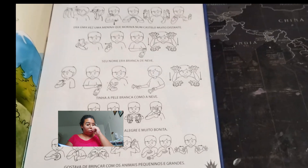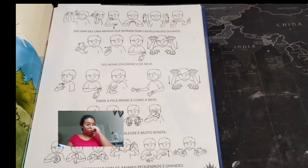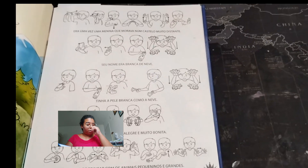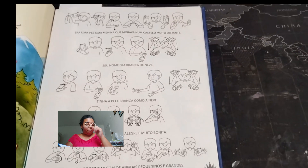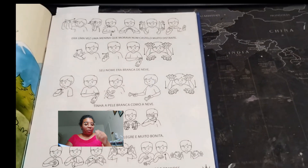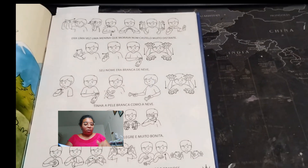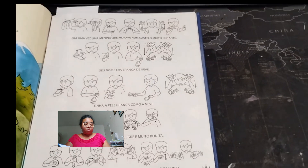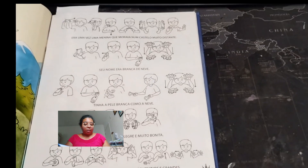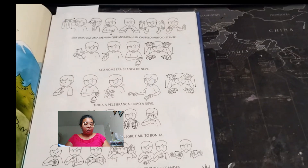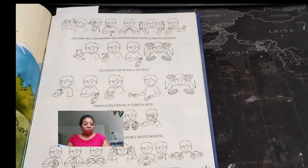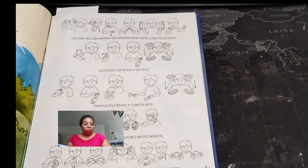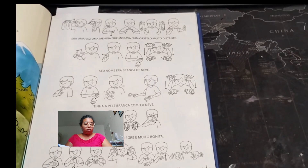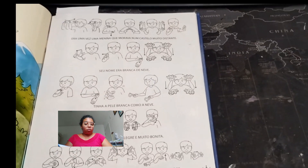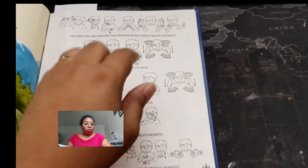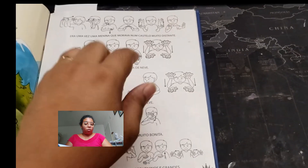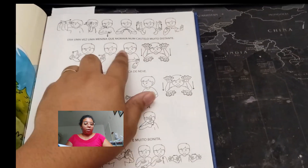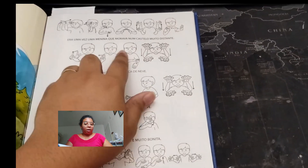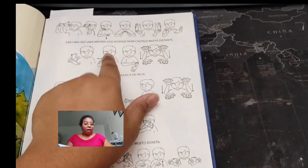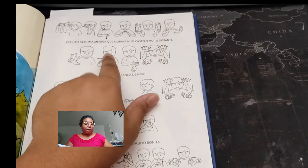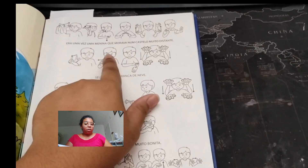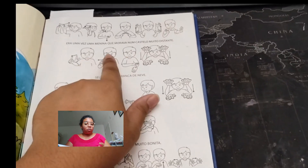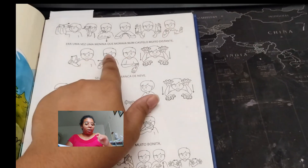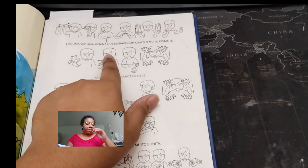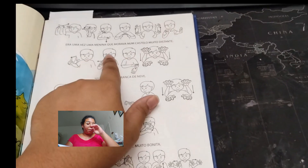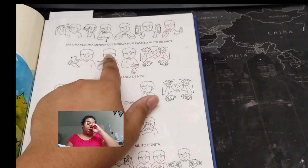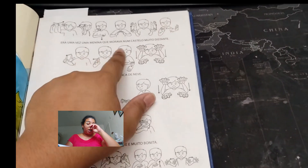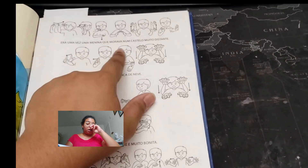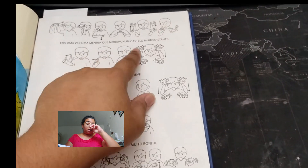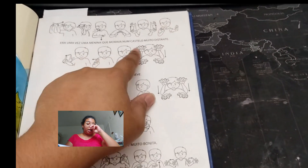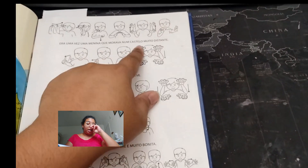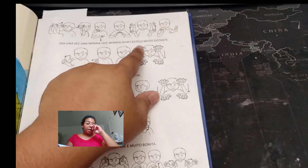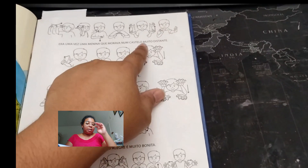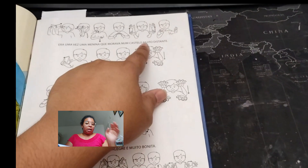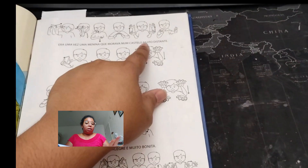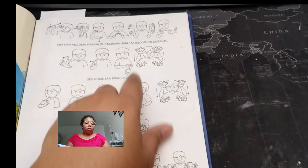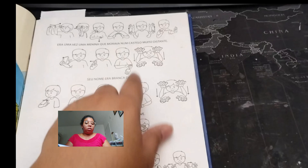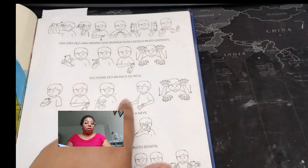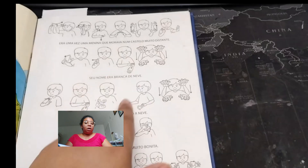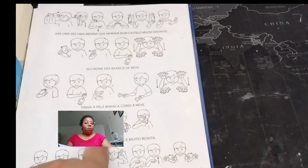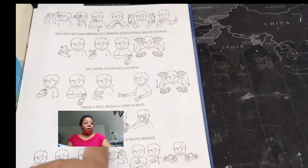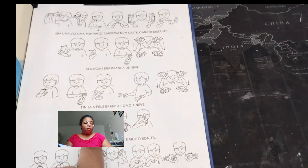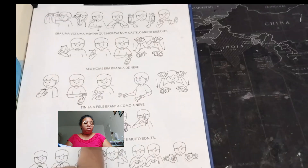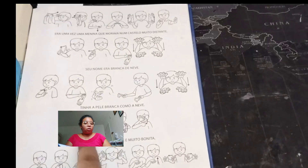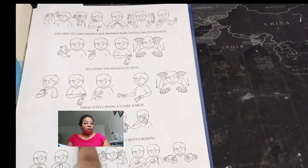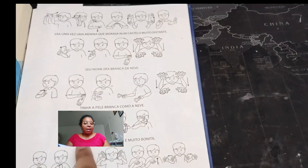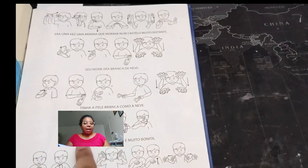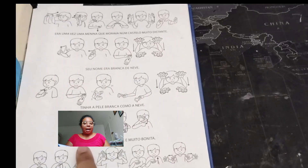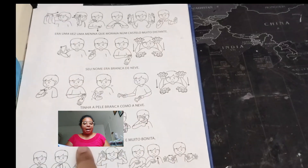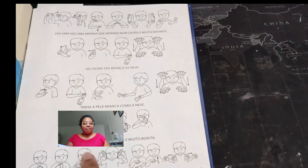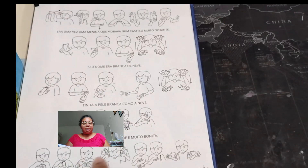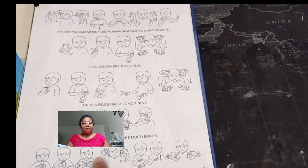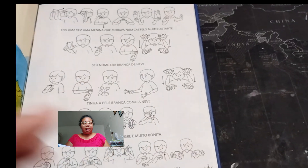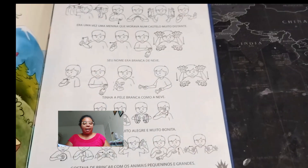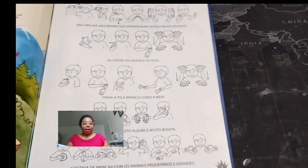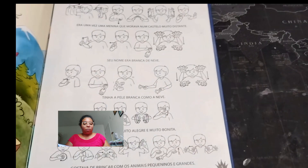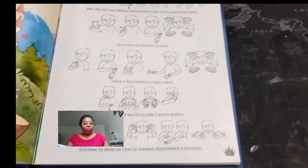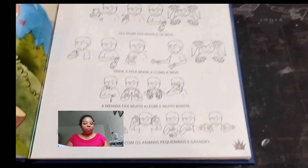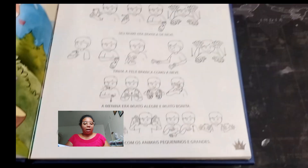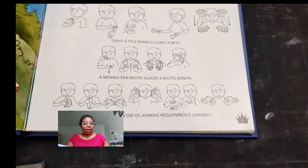continua falando sobre a história. E assim, não é uma história clássica integral, tá?